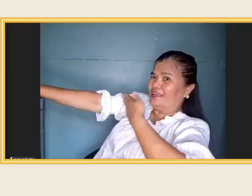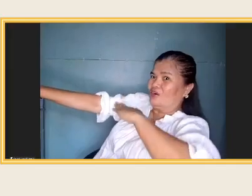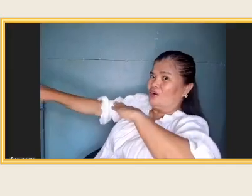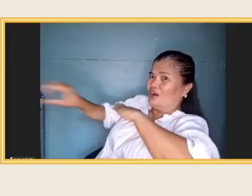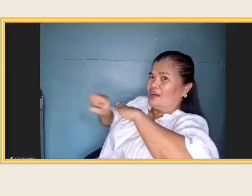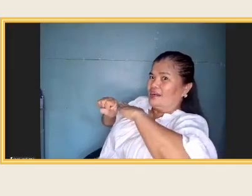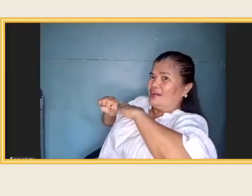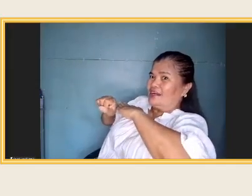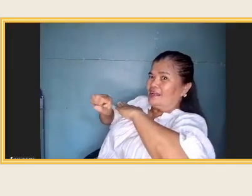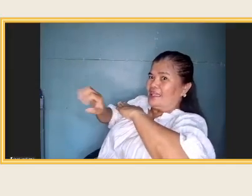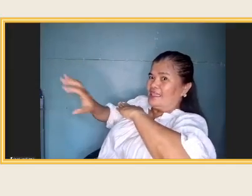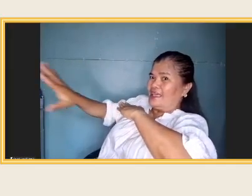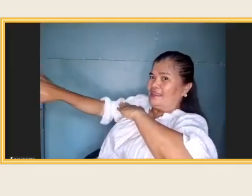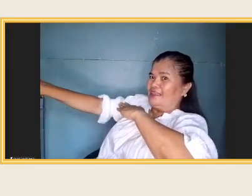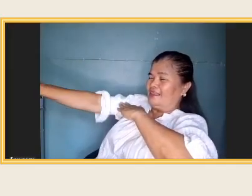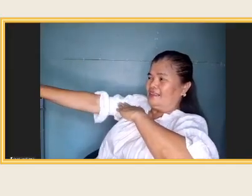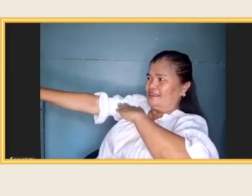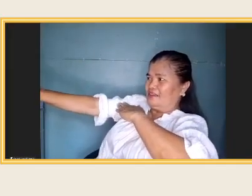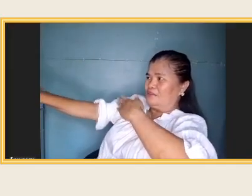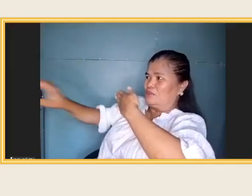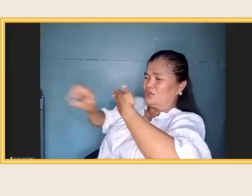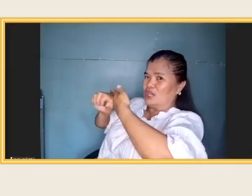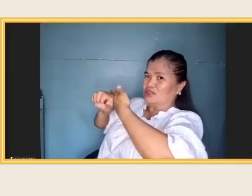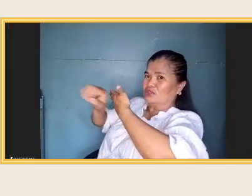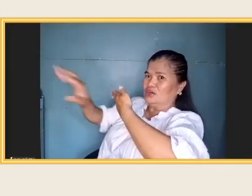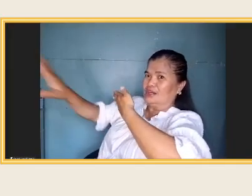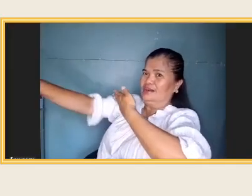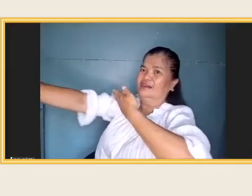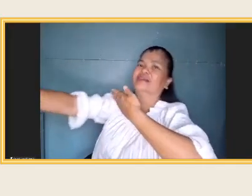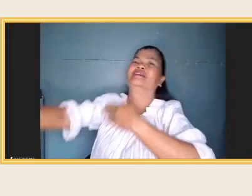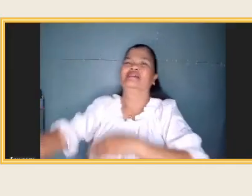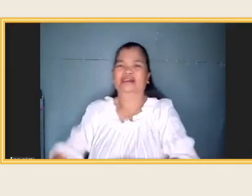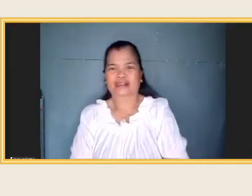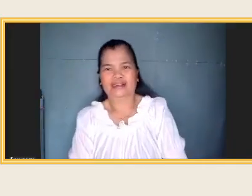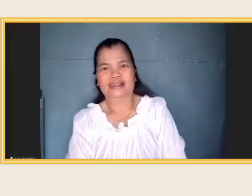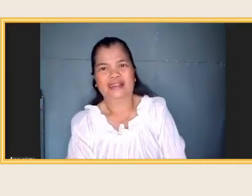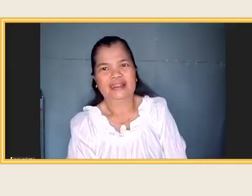Ganyan. Or ganyan. Projector.